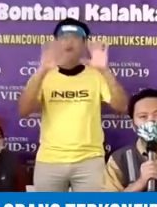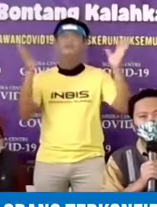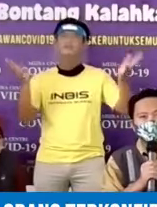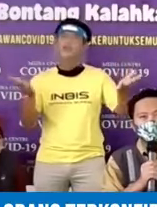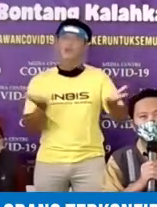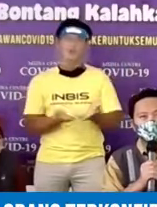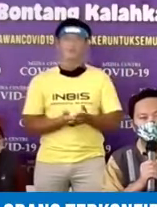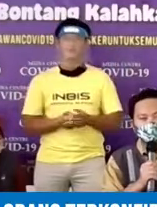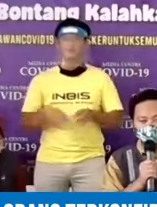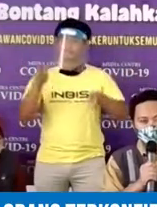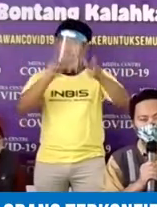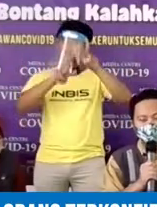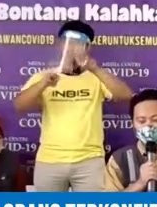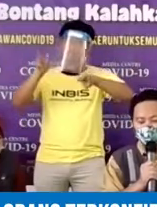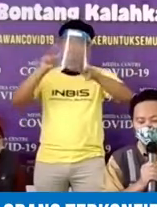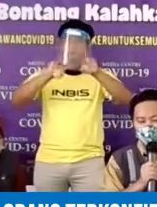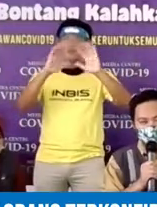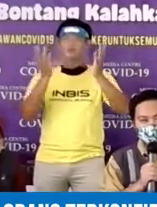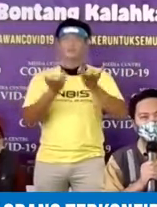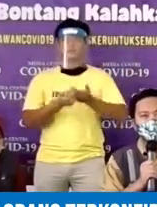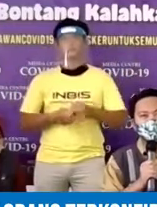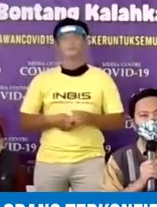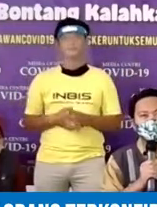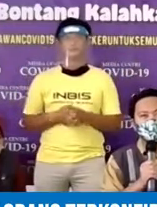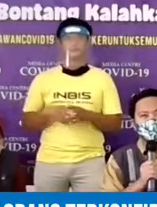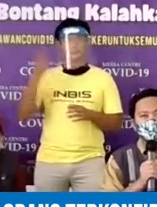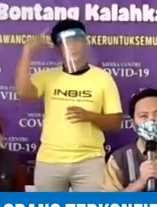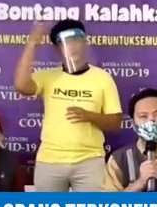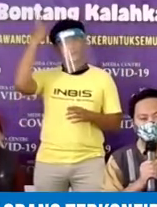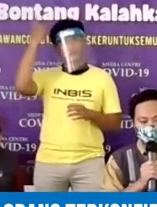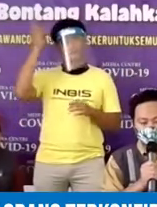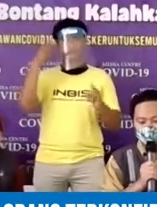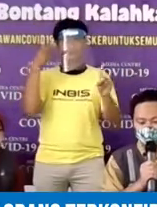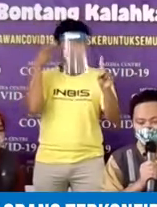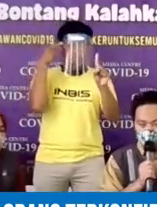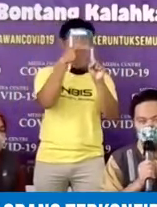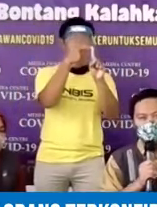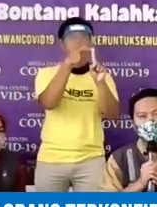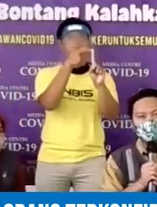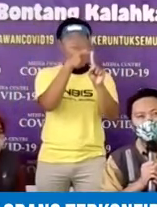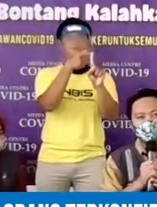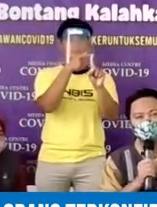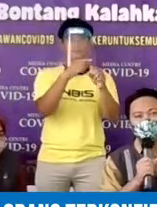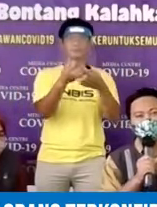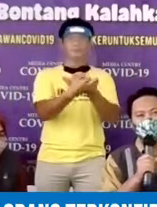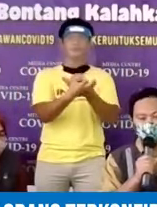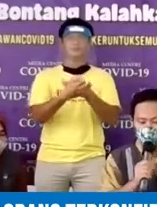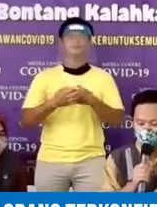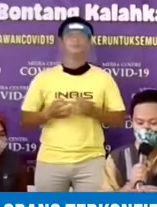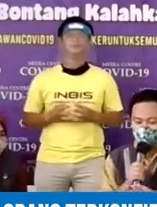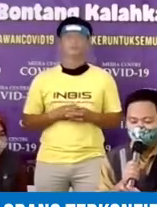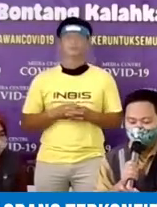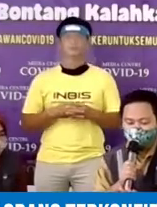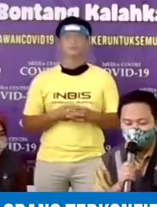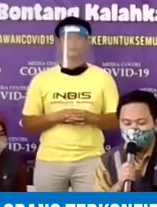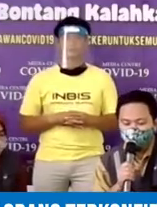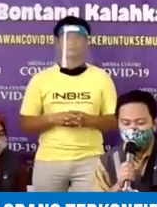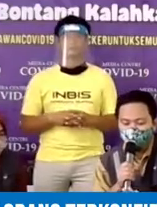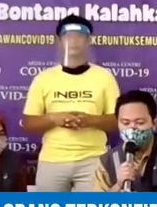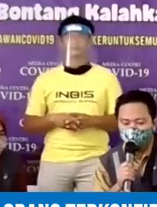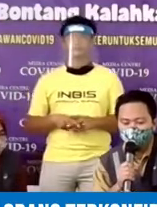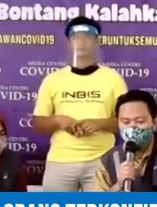sudah banyak jadi kita fokus dulu yang ada di kasus ini untuk testing saya pikir sudah mewakili sebenarnya dengan kita ambil sendiri